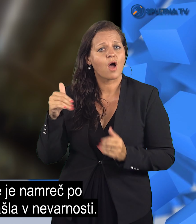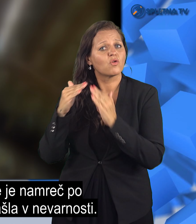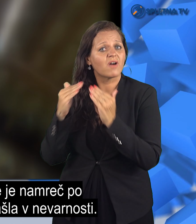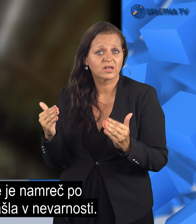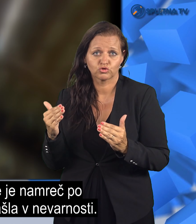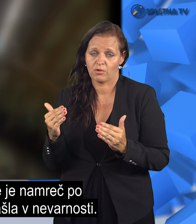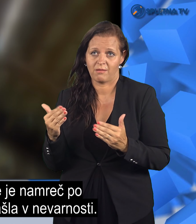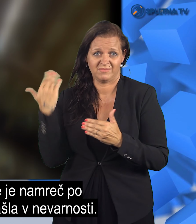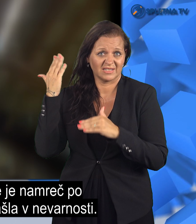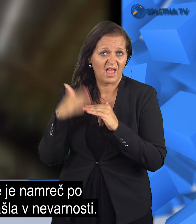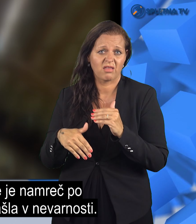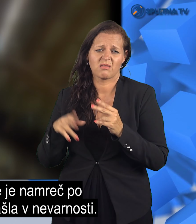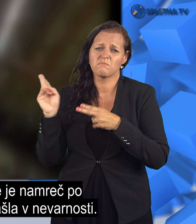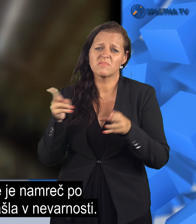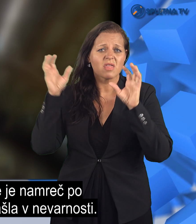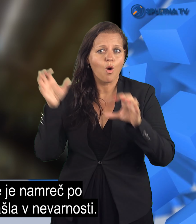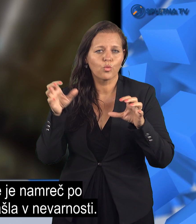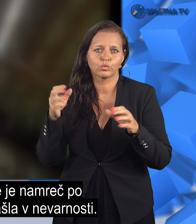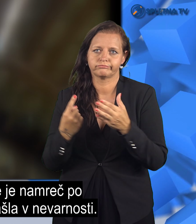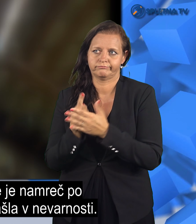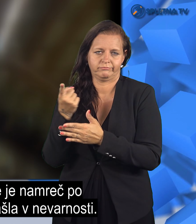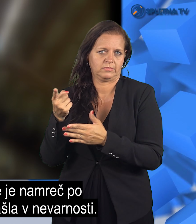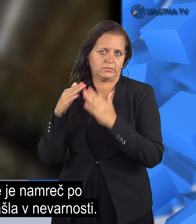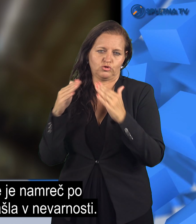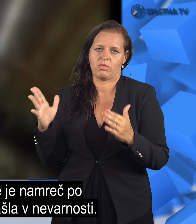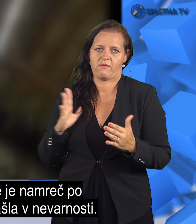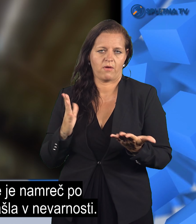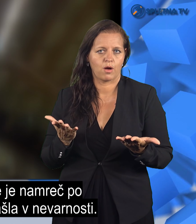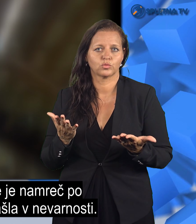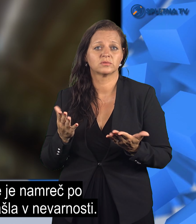Bojanova hiša se je namreč po zadnjem neurju znašla v nevarnosti.